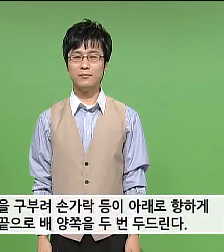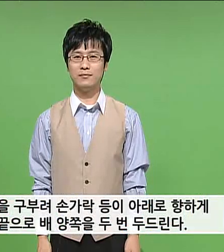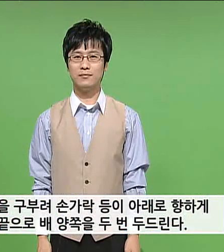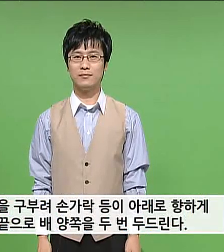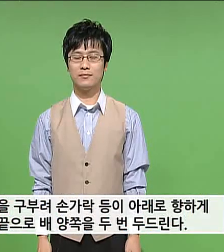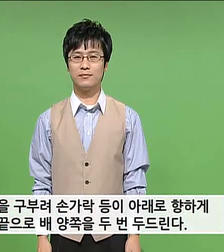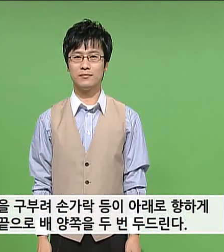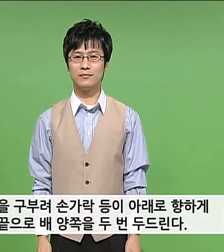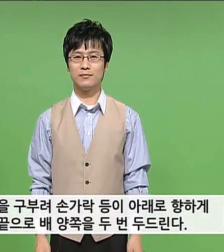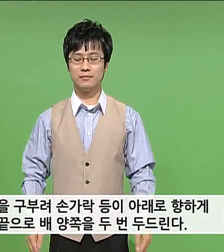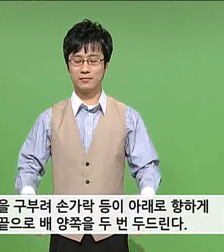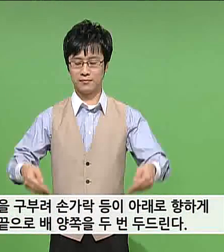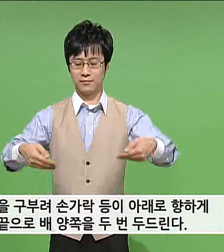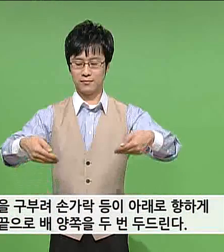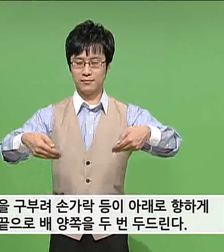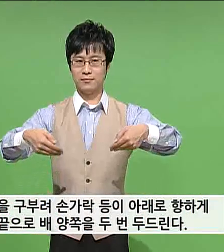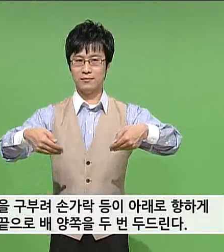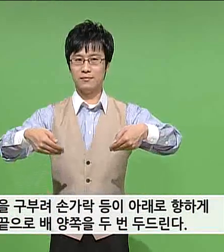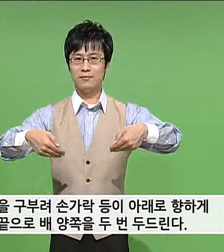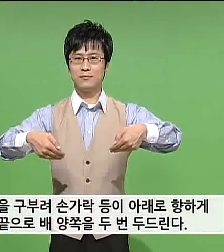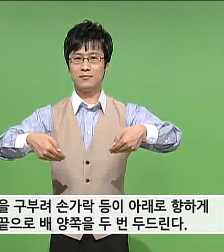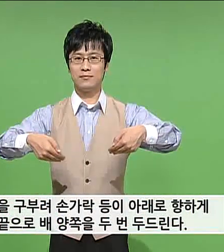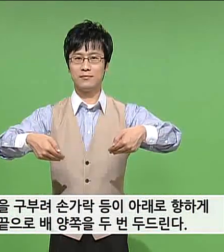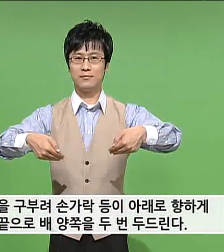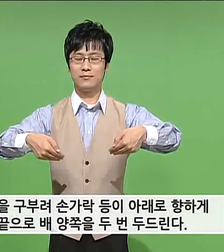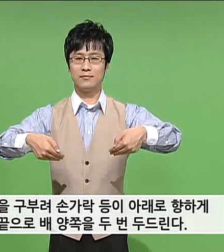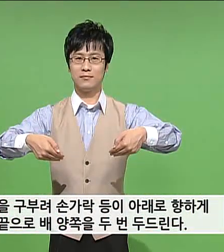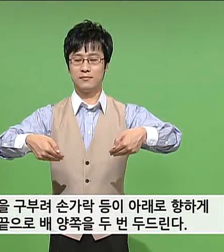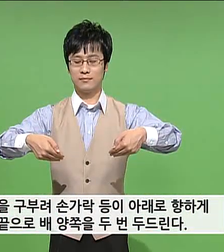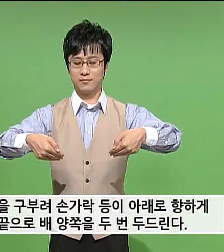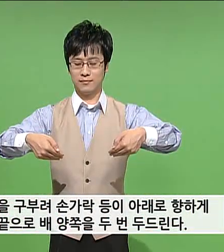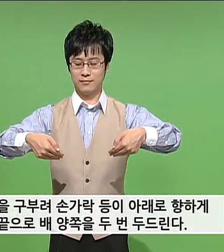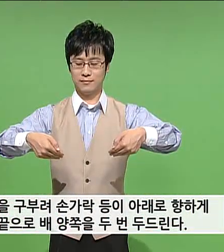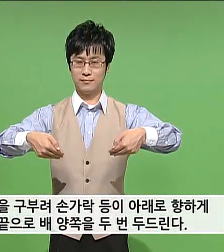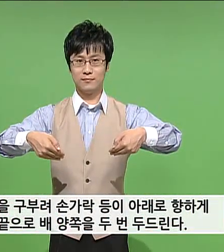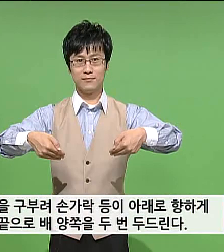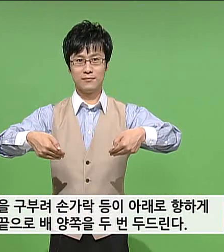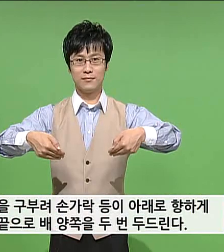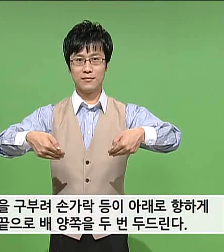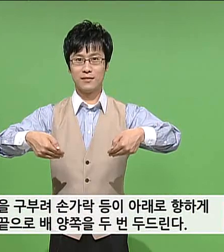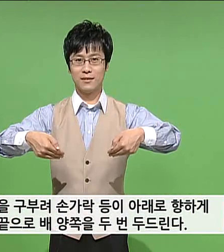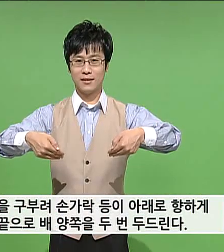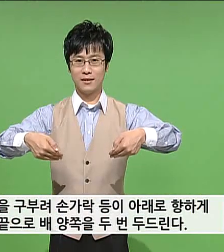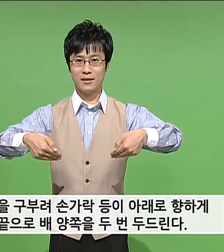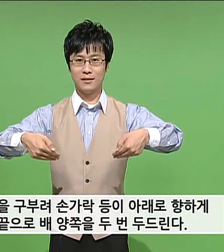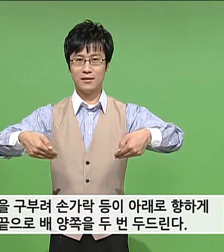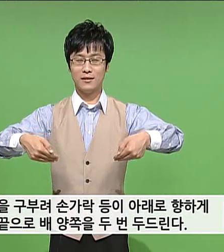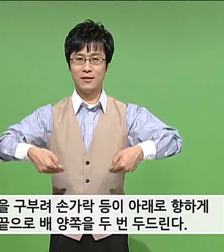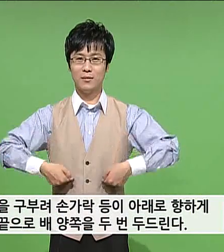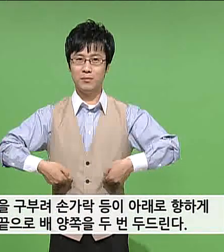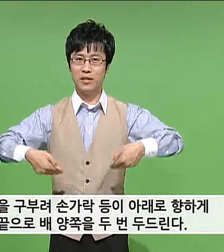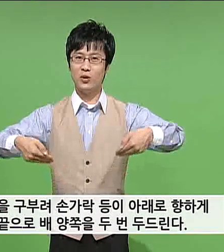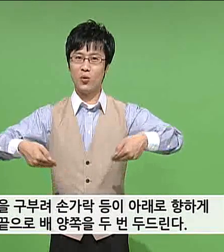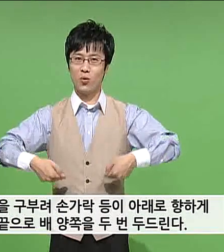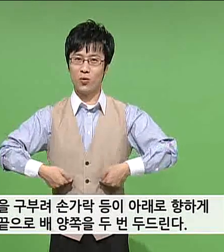두 손을 구부려 손가락 등이 아래로 향하게 하고 끝으로 배 양쪽을 두 번 두드립니다.